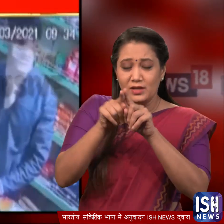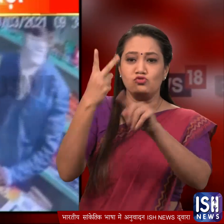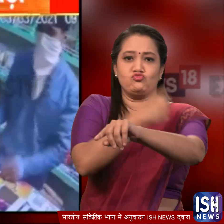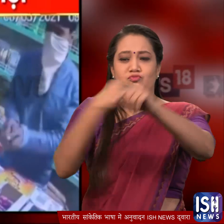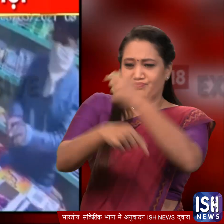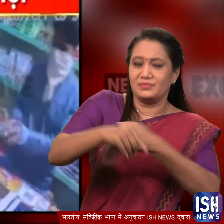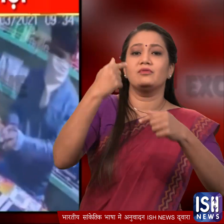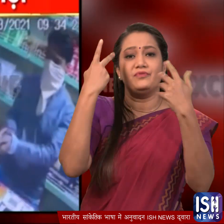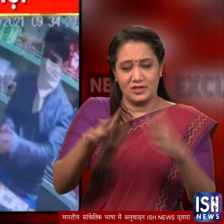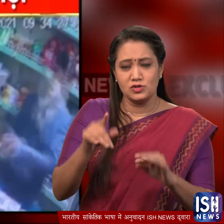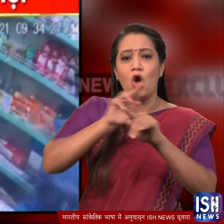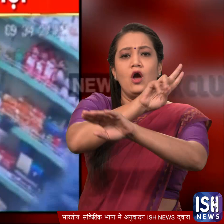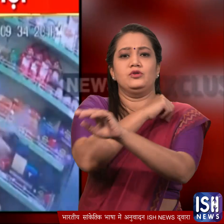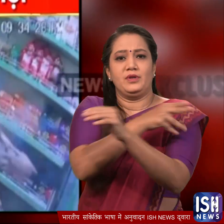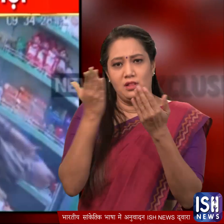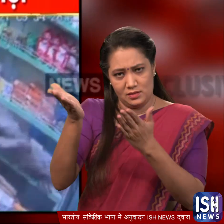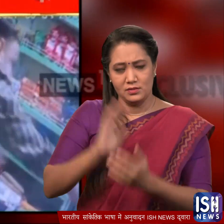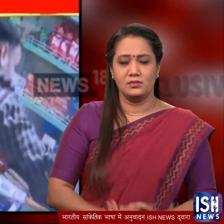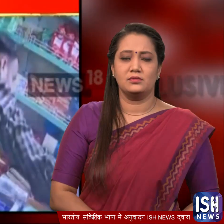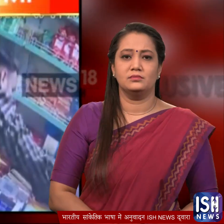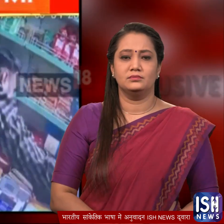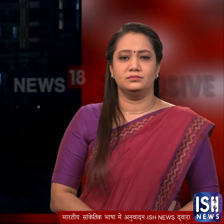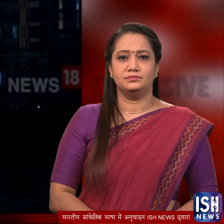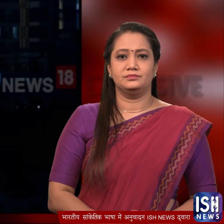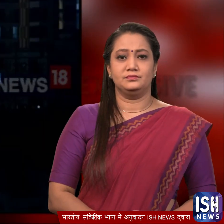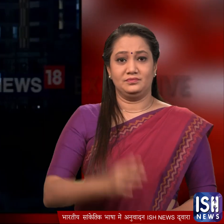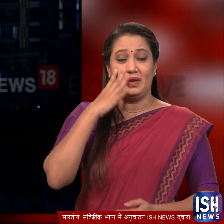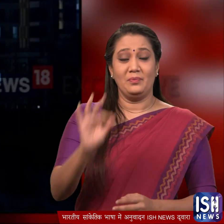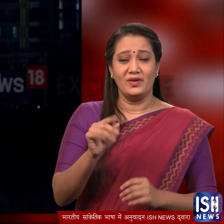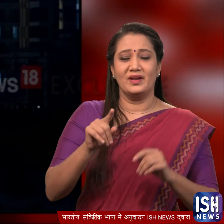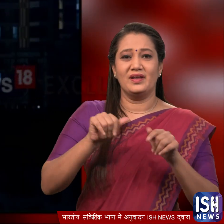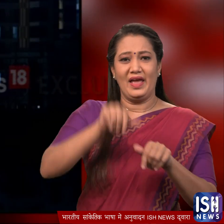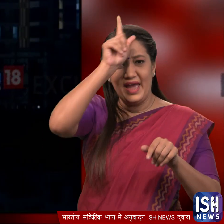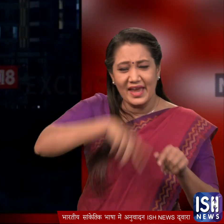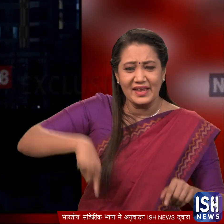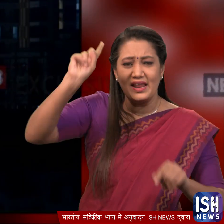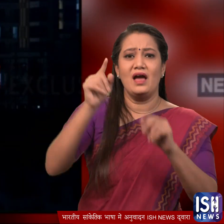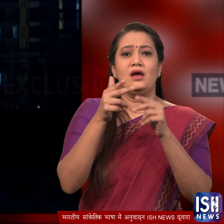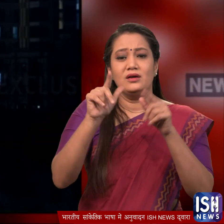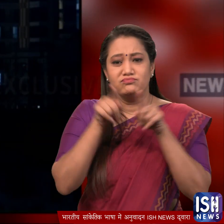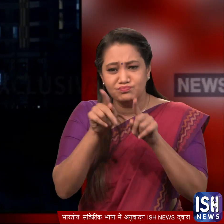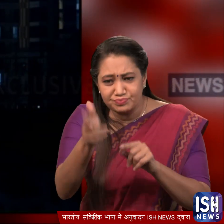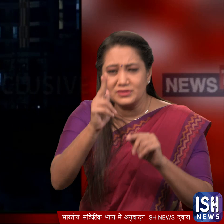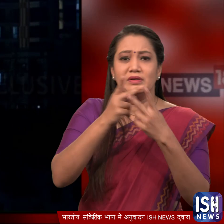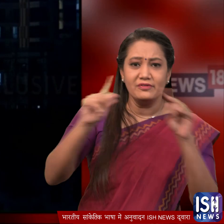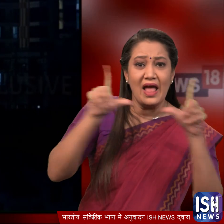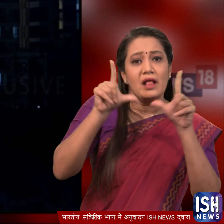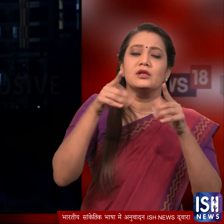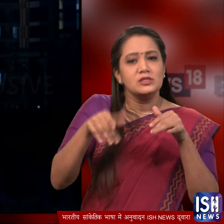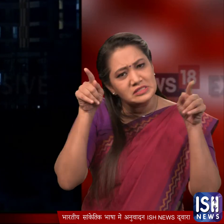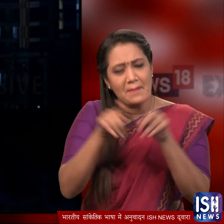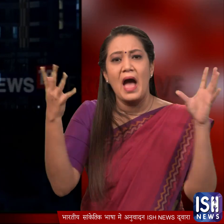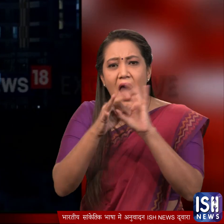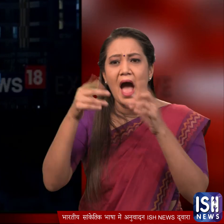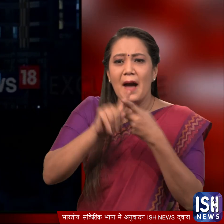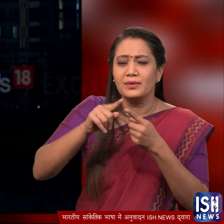फायरिंग में बदमाश को 2 गोलियां लगीं और फिलहाल वो अस्पताल में भर्ती है। सौभाग्य की एक बात है कि देश में हथियार रखने का लाइसेंस ऐसे ही मौकों